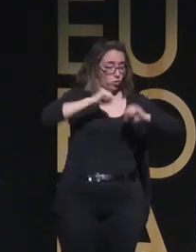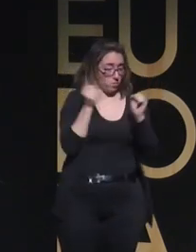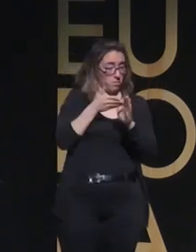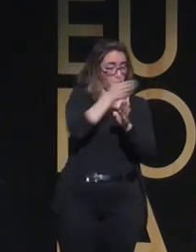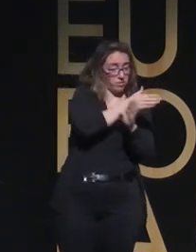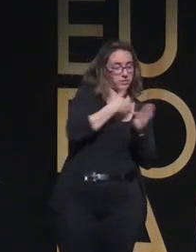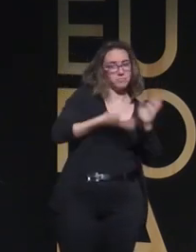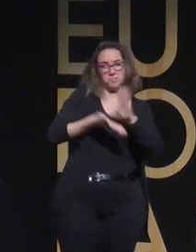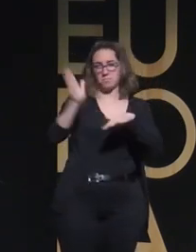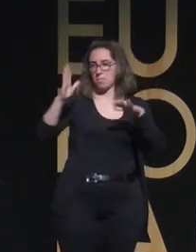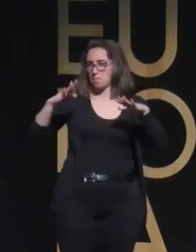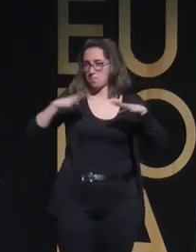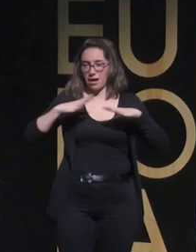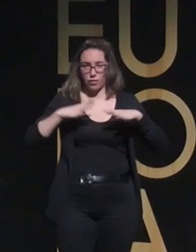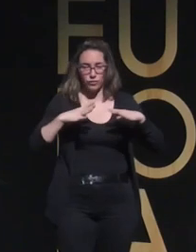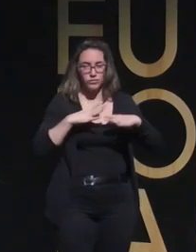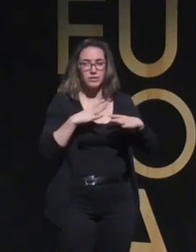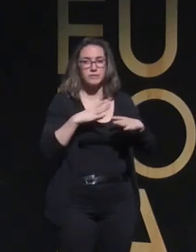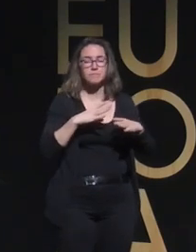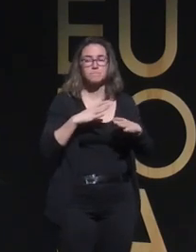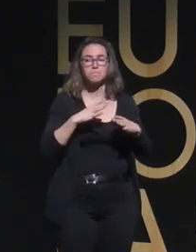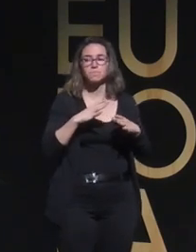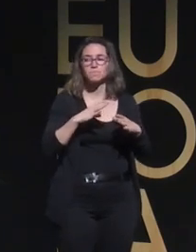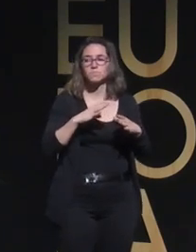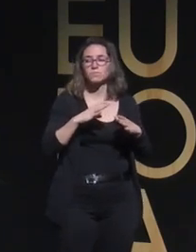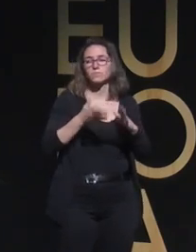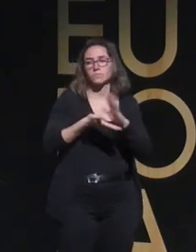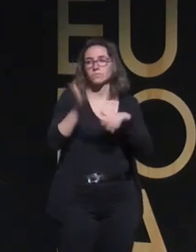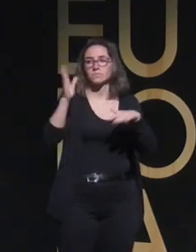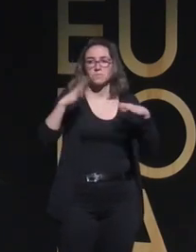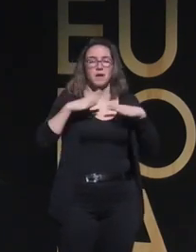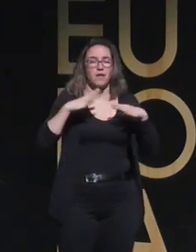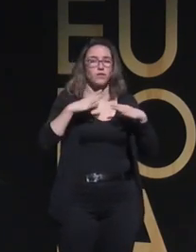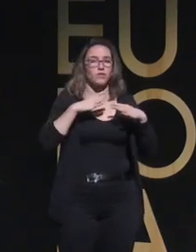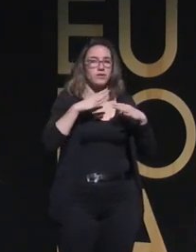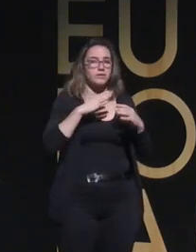dónde fuimos, a una de las islas, no me acuerdo muy bien. O sea, de las atención, islas. Es esto, ¿no?